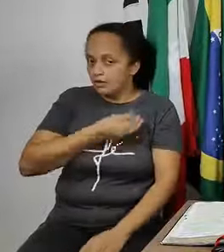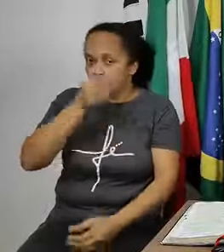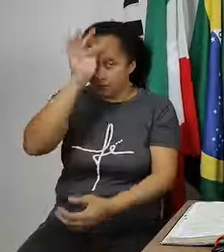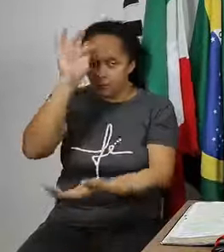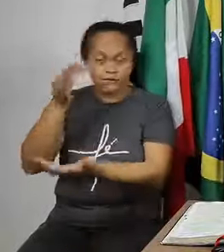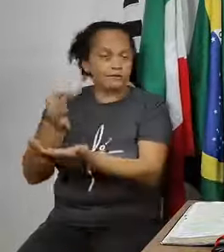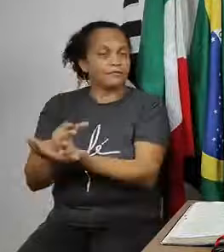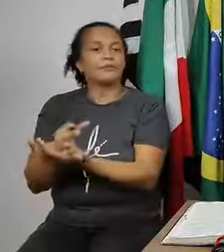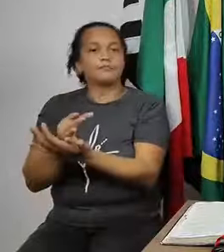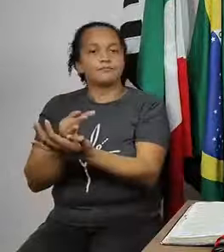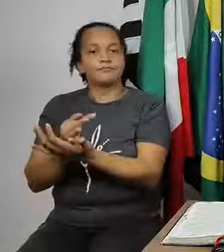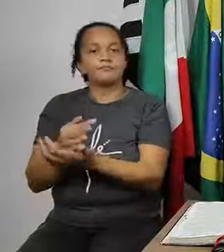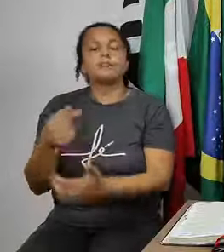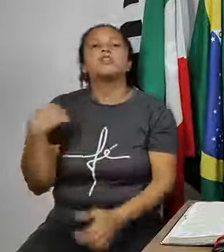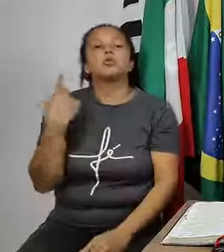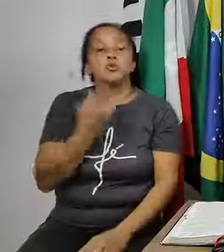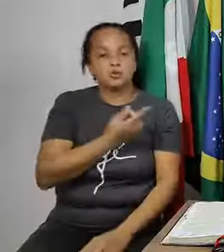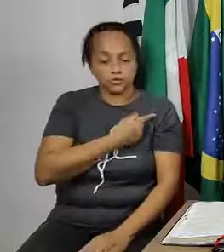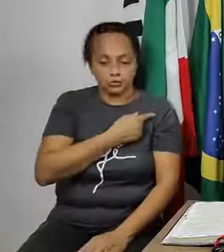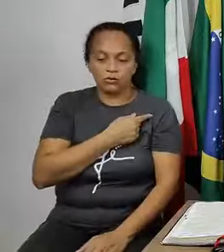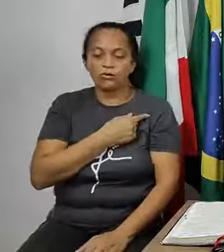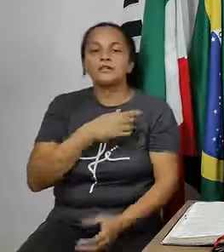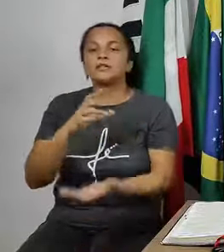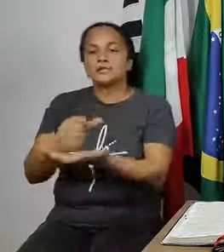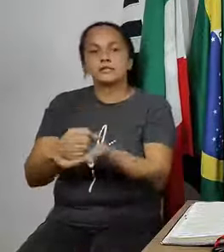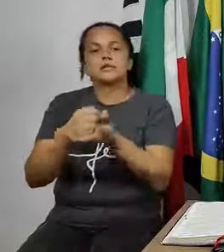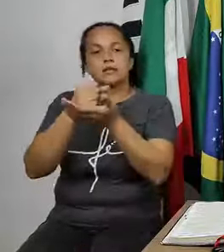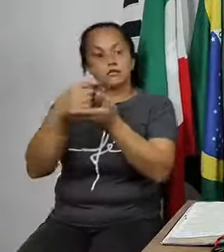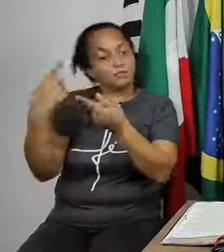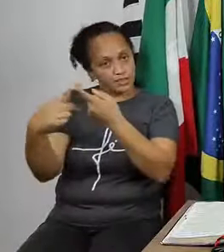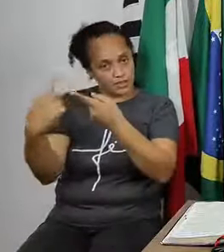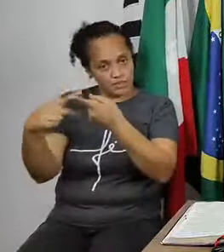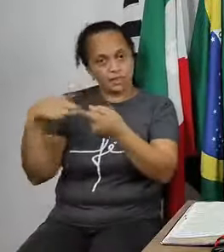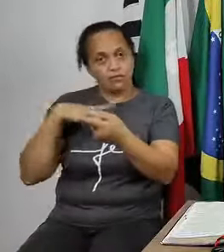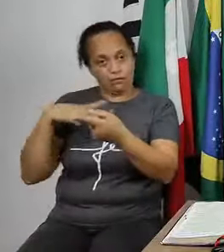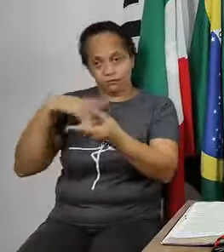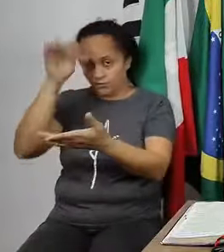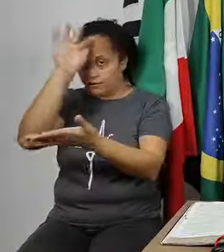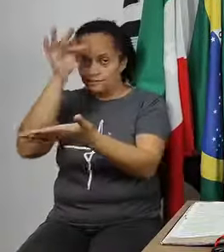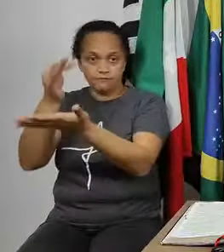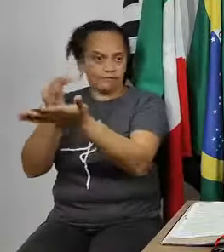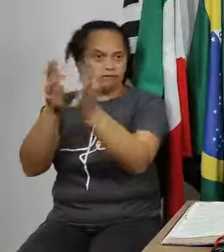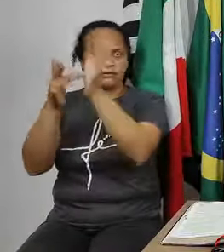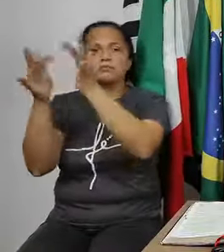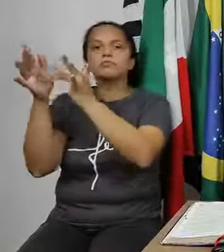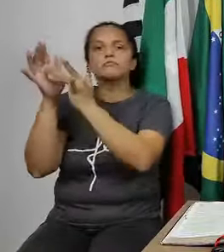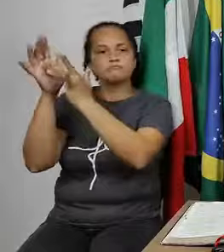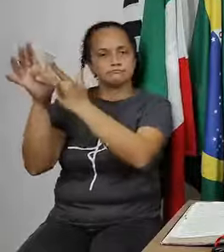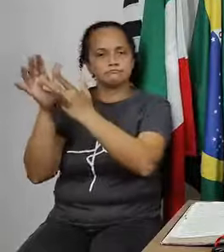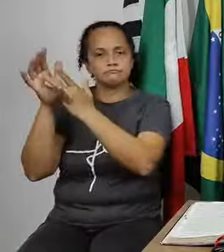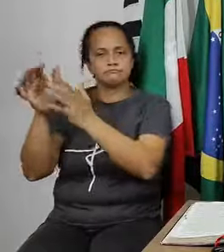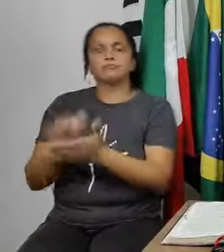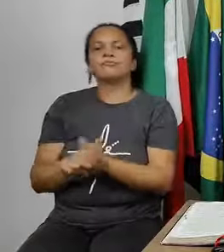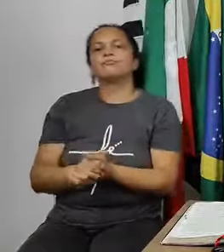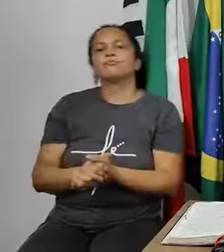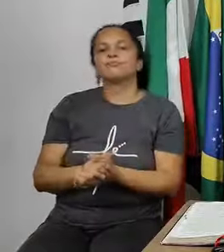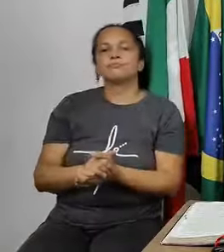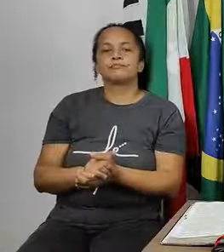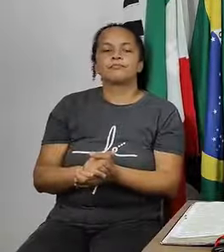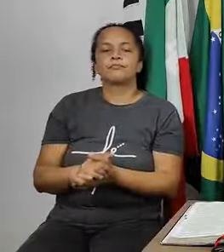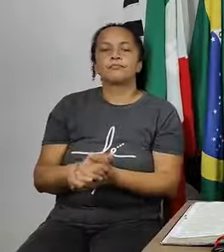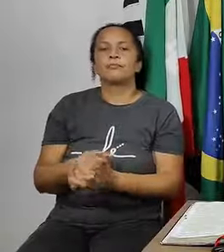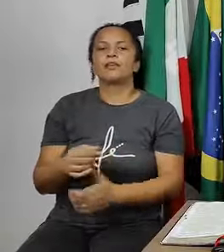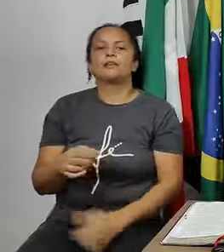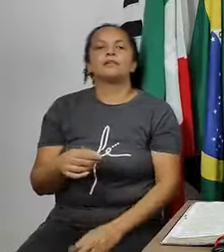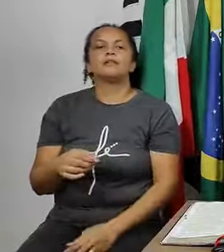9, diz que nós somos salvos por meio da fé em Cristo Jesus. Marcos 16, 17 ao 18,